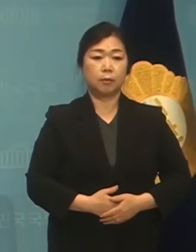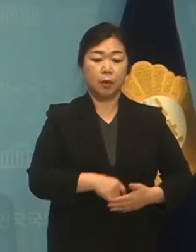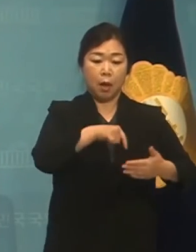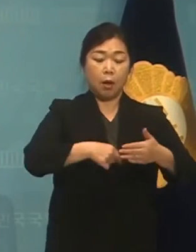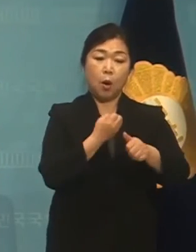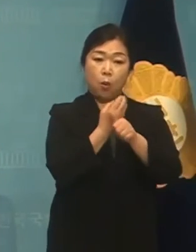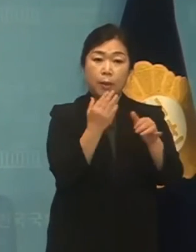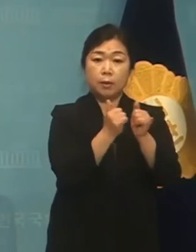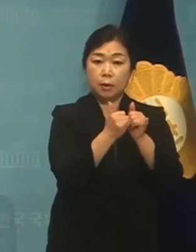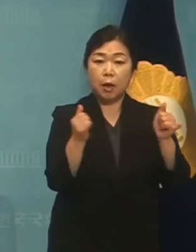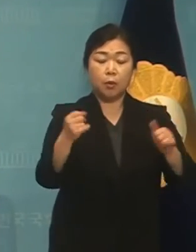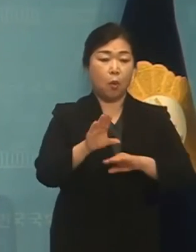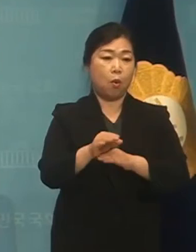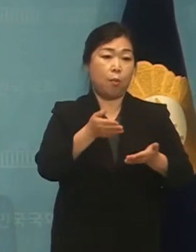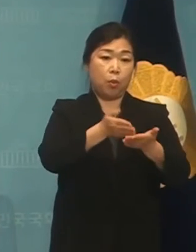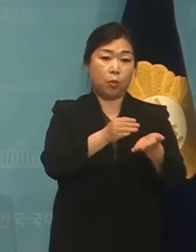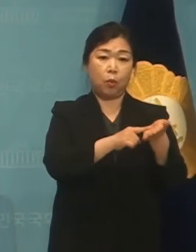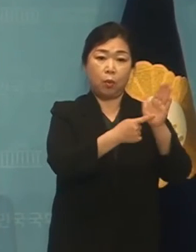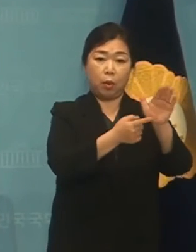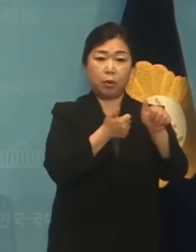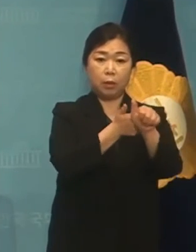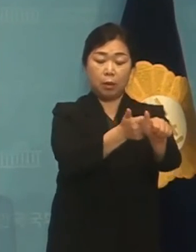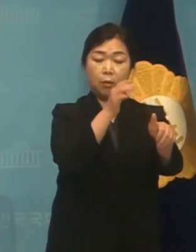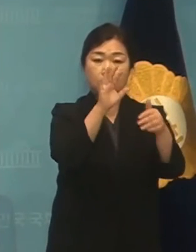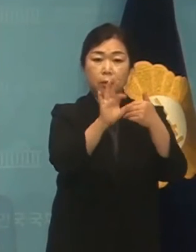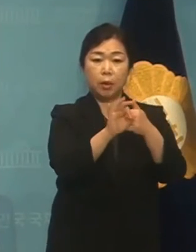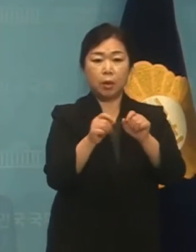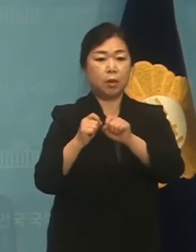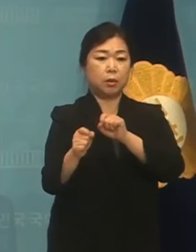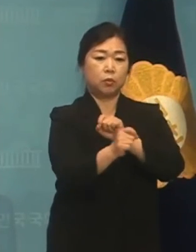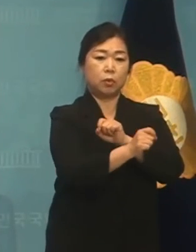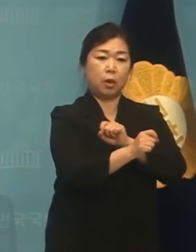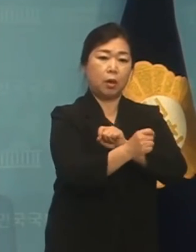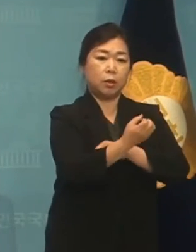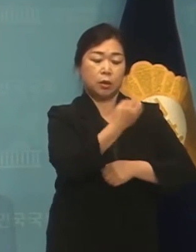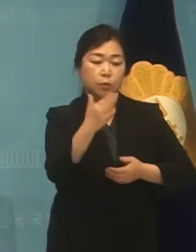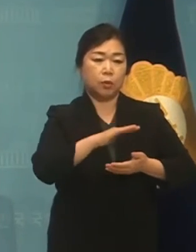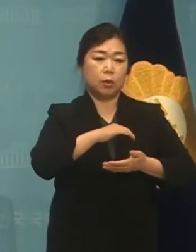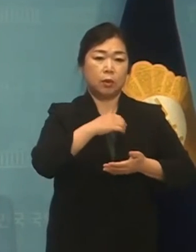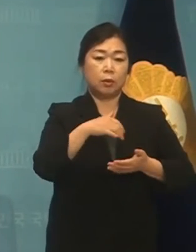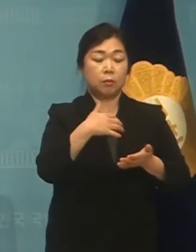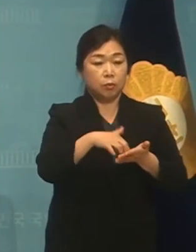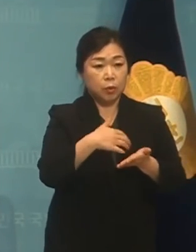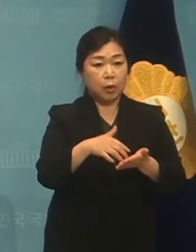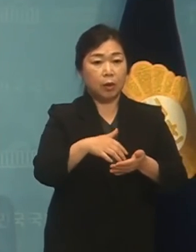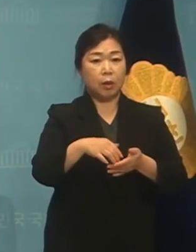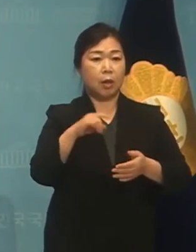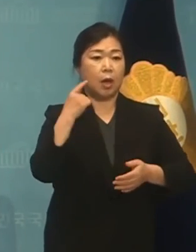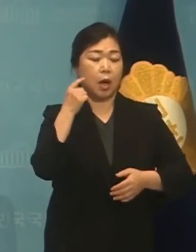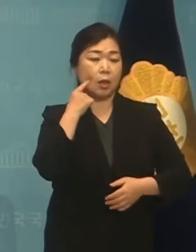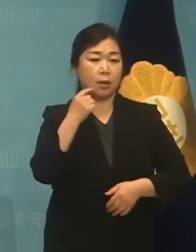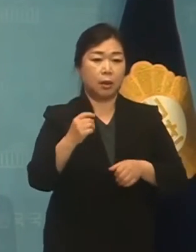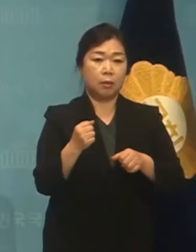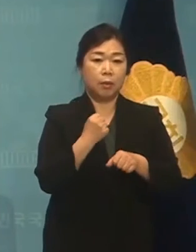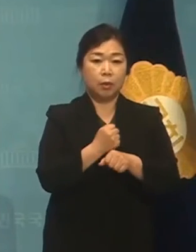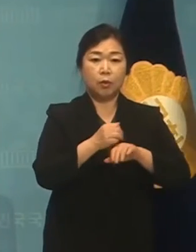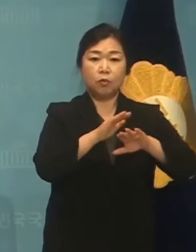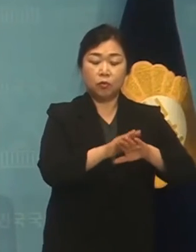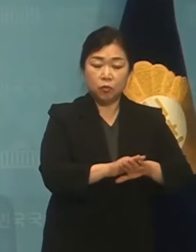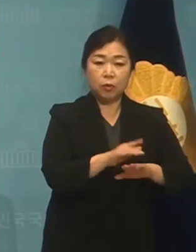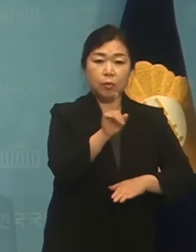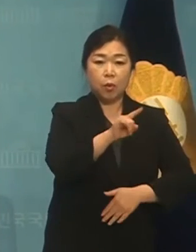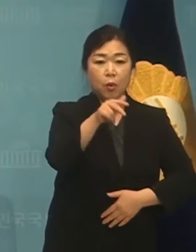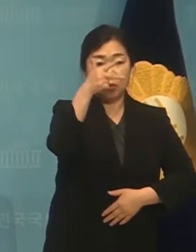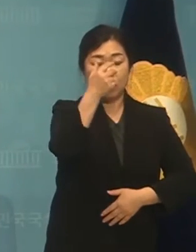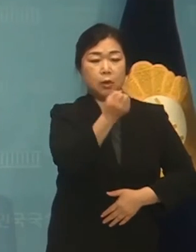내부 고발자와 언론 보도에 의하면 지국의 유가부수 데이터 조작에 조선일보도